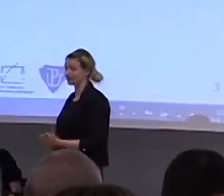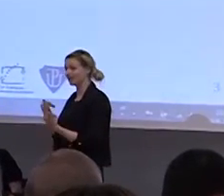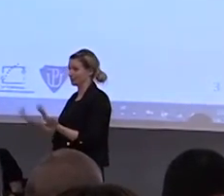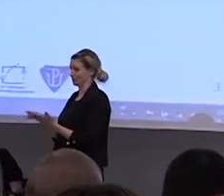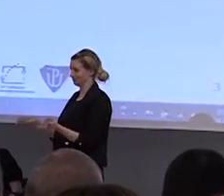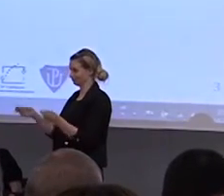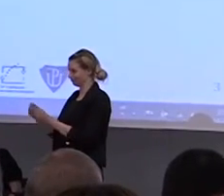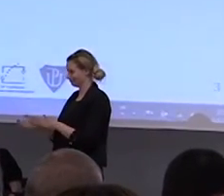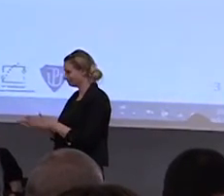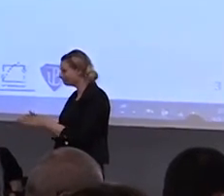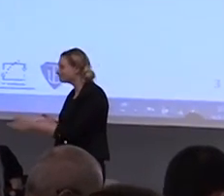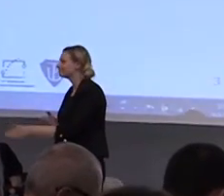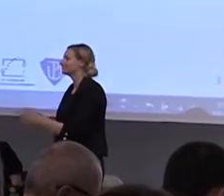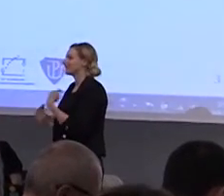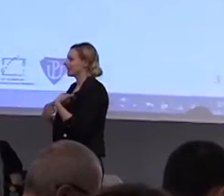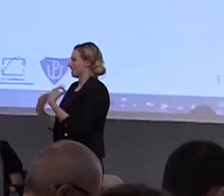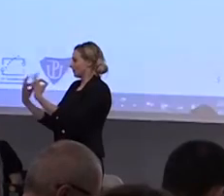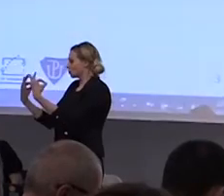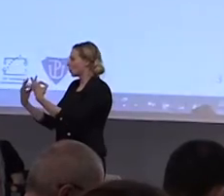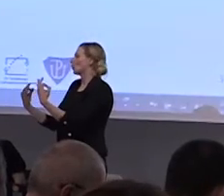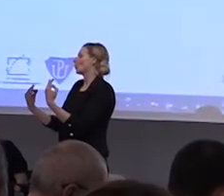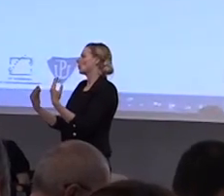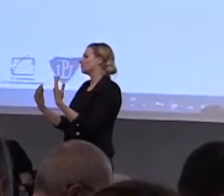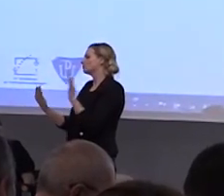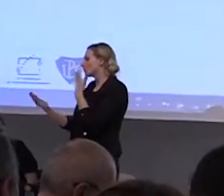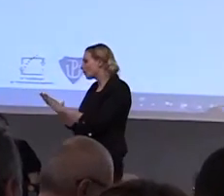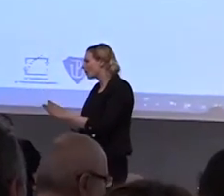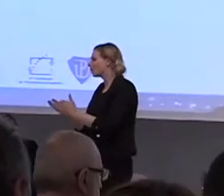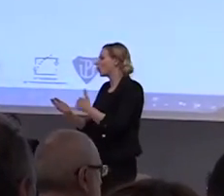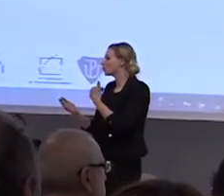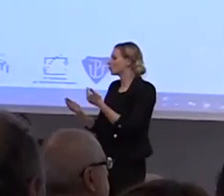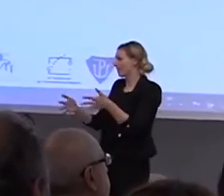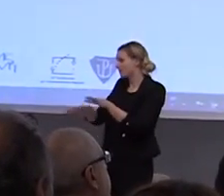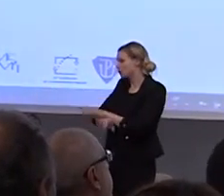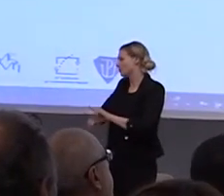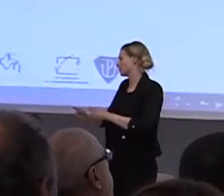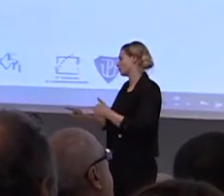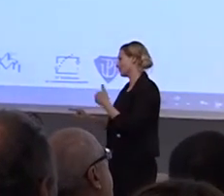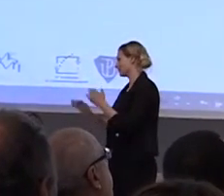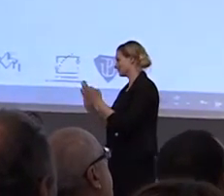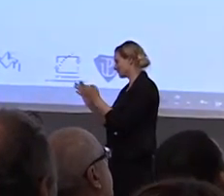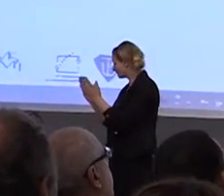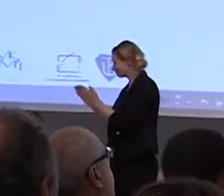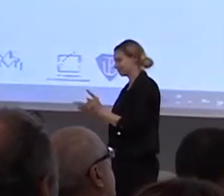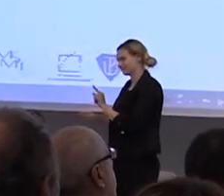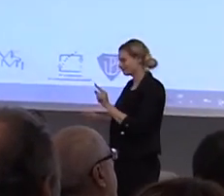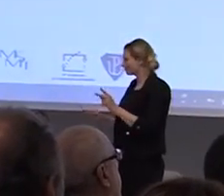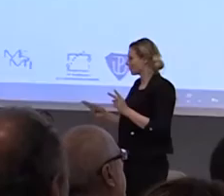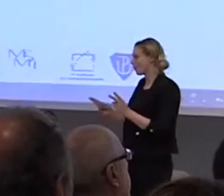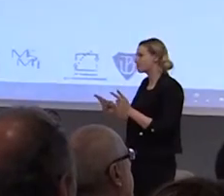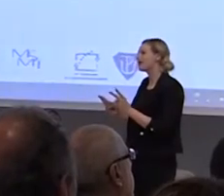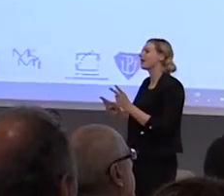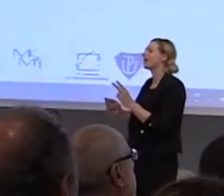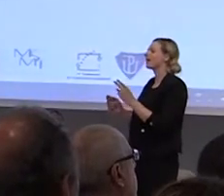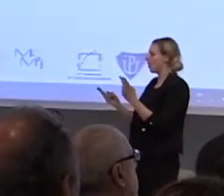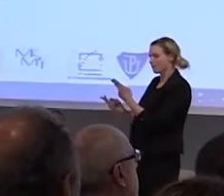mentálním postižením v běžných školách. And CSIA will remain really interested to find out how your journey evolves and to assist you in any